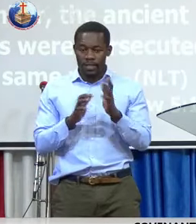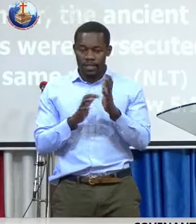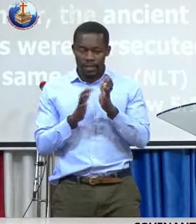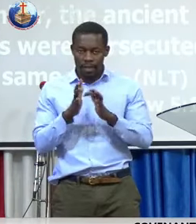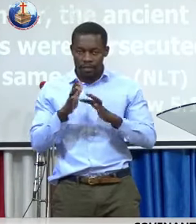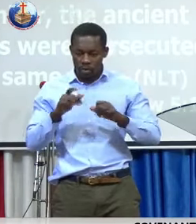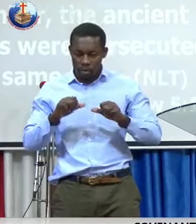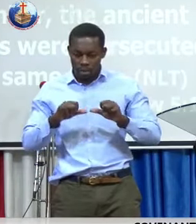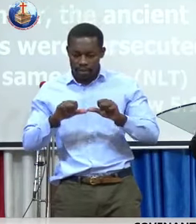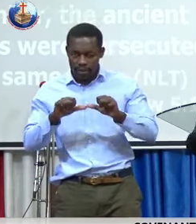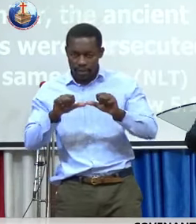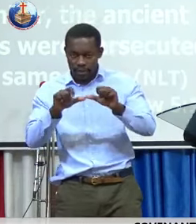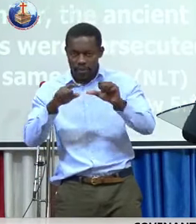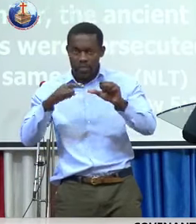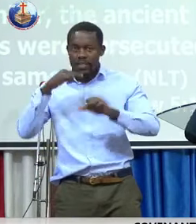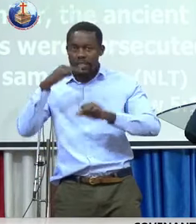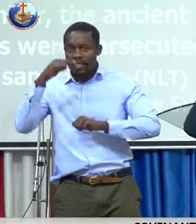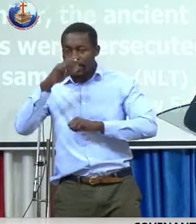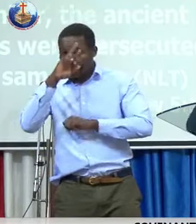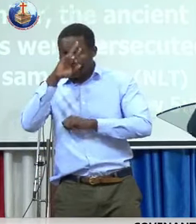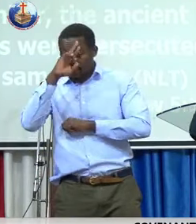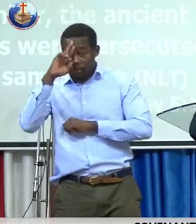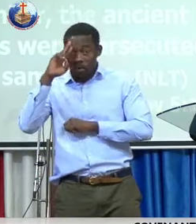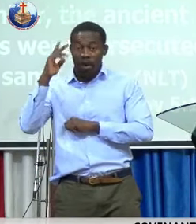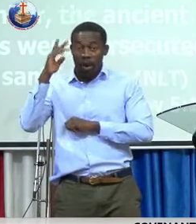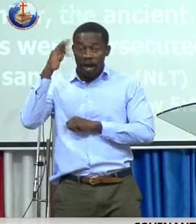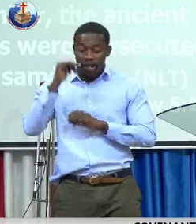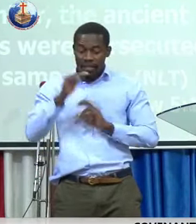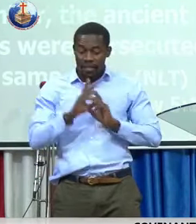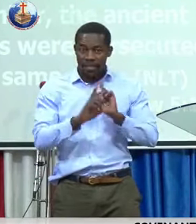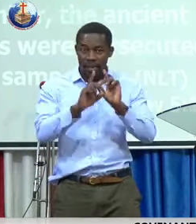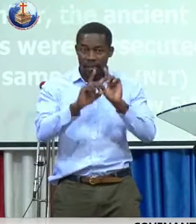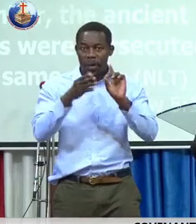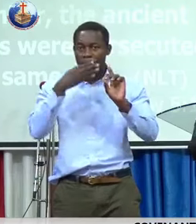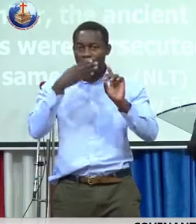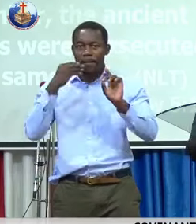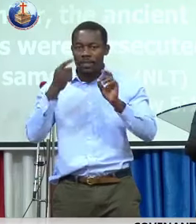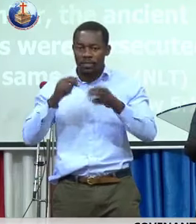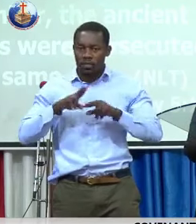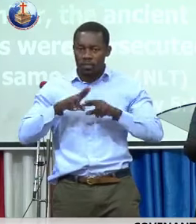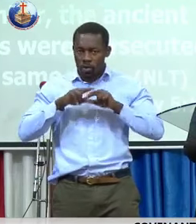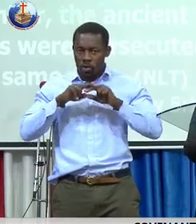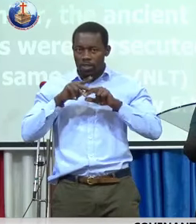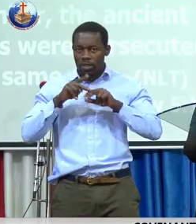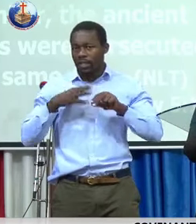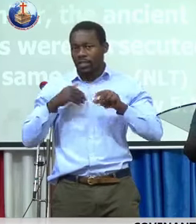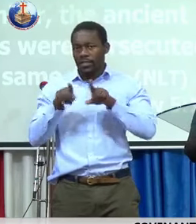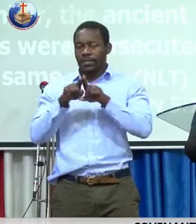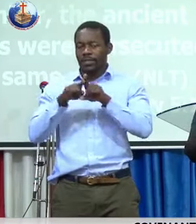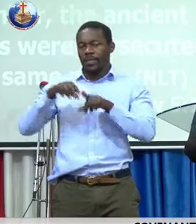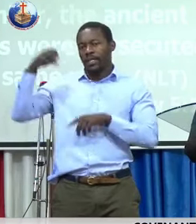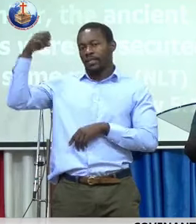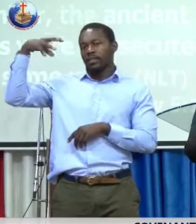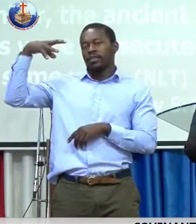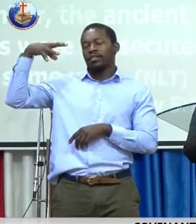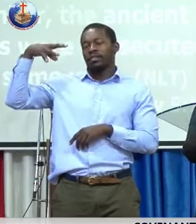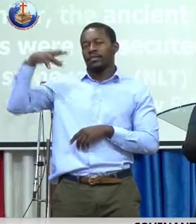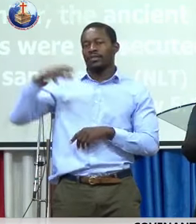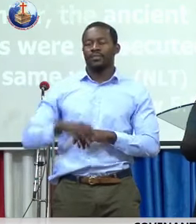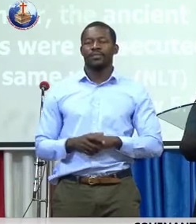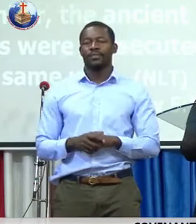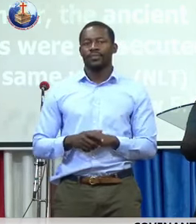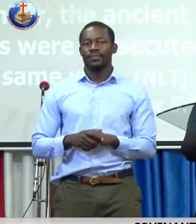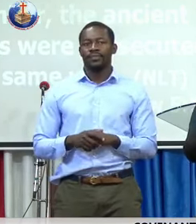and the reason for which they were to be the salt and the light. Na anaendelea kuambia sababu na jukumu la wao kuwa chumvi na